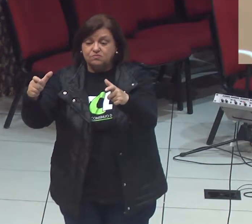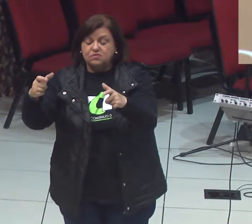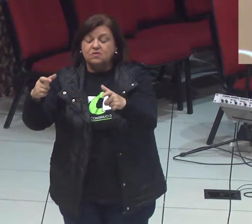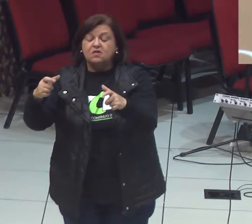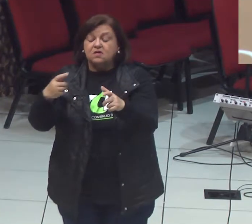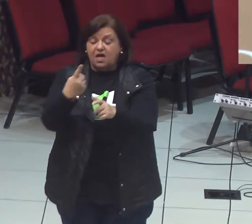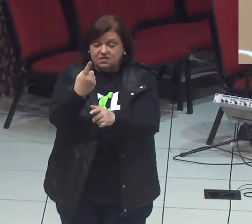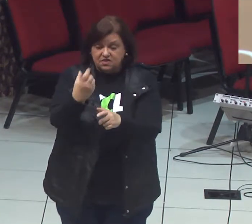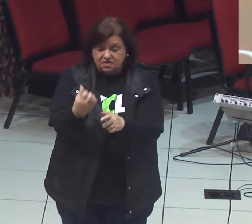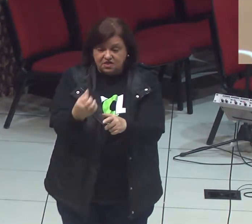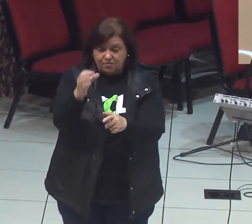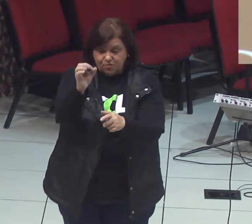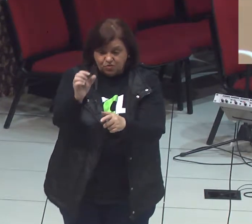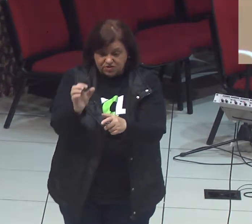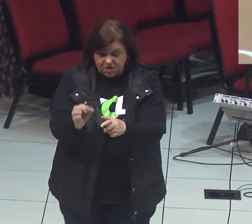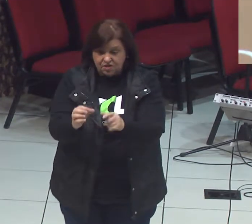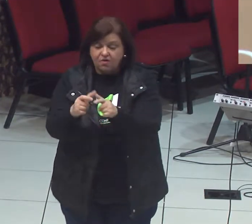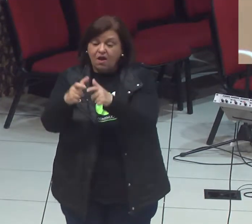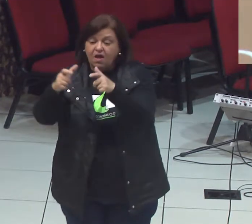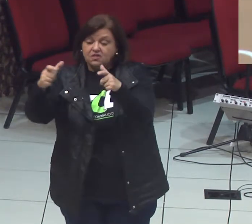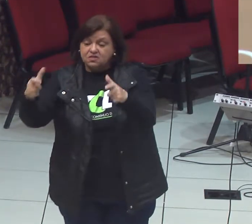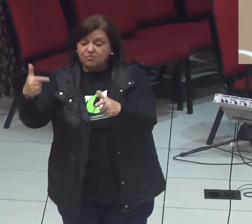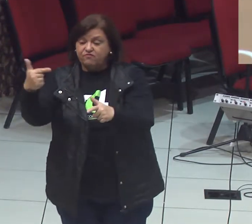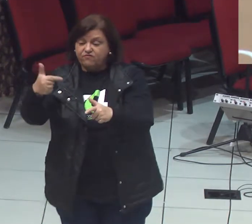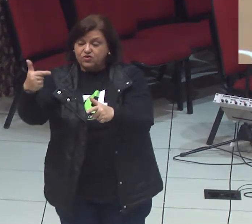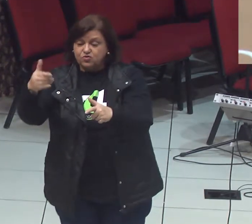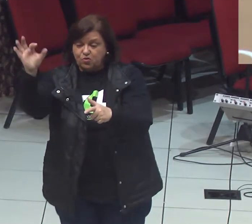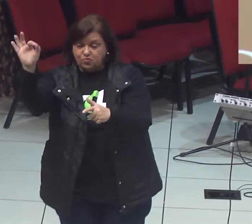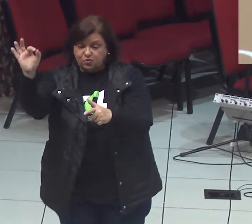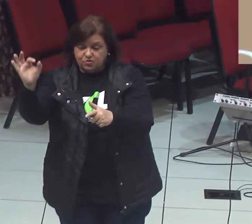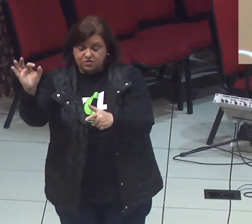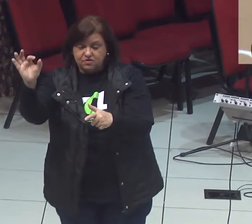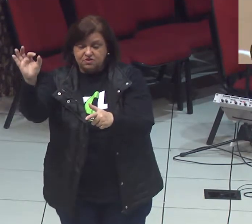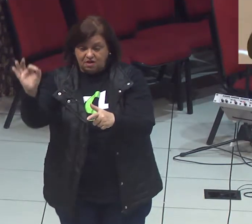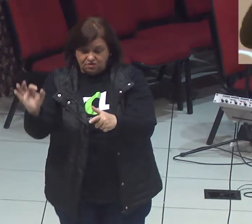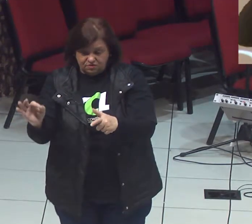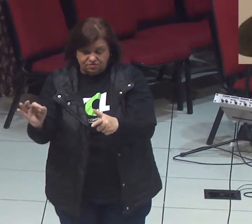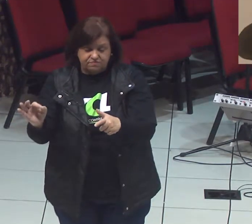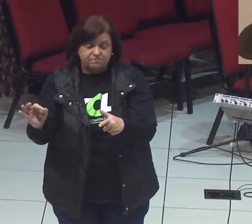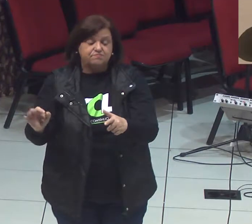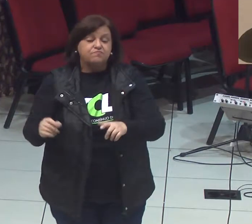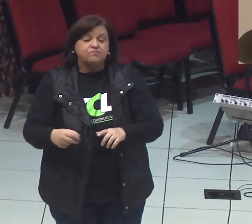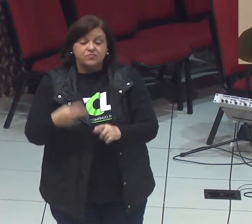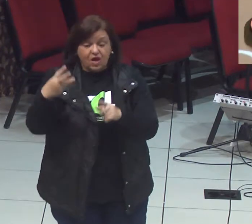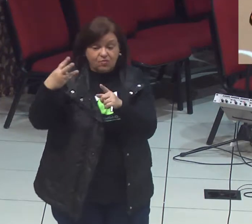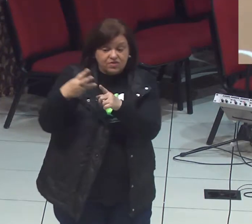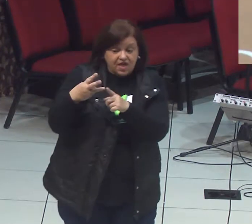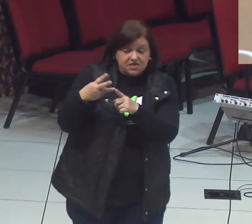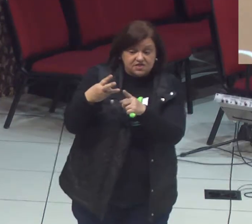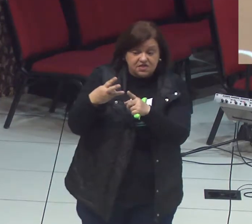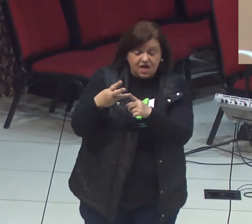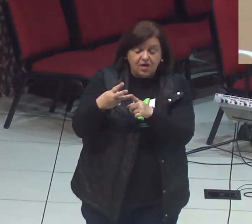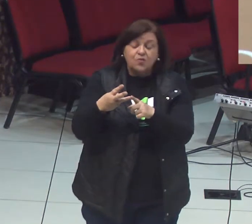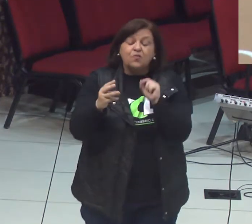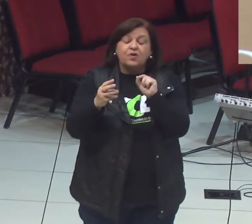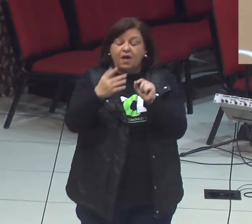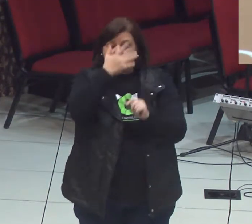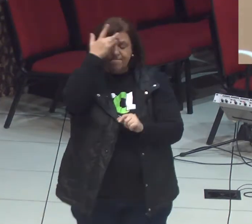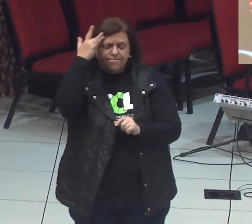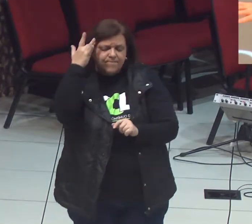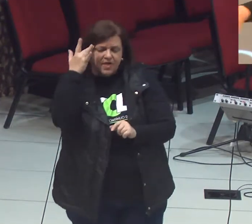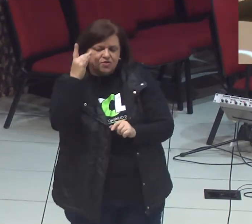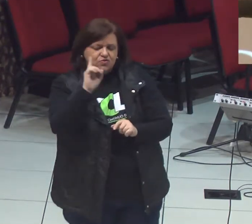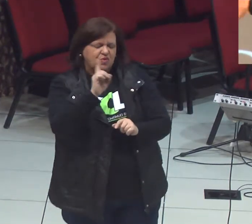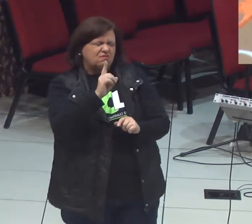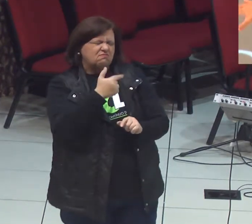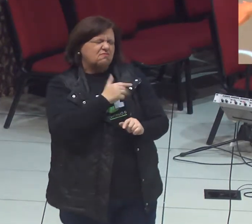crescendo. E o terceiro desse grupo aqui, que é o que aparece na estatística, que não são